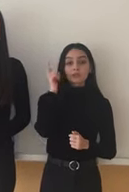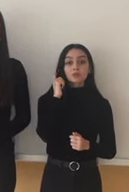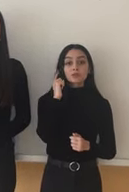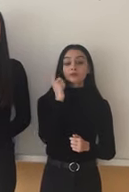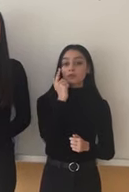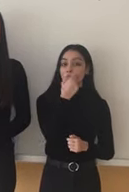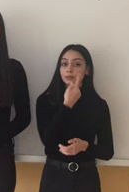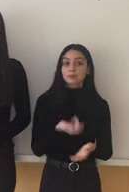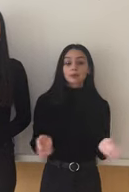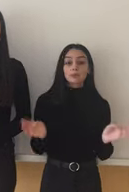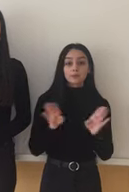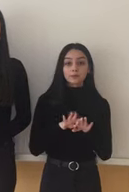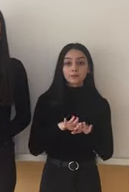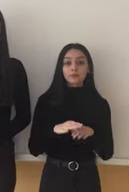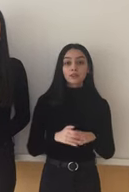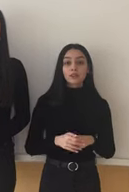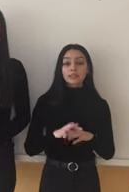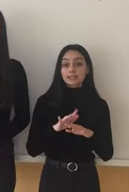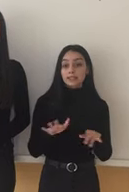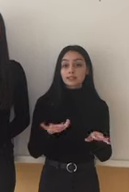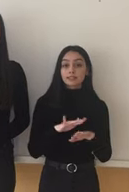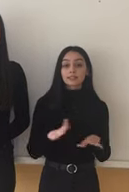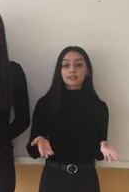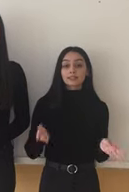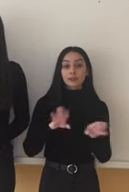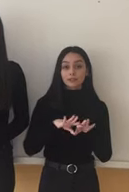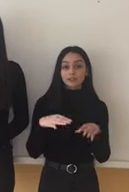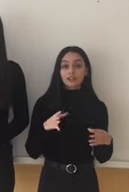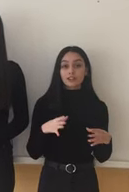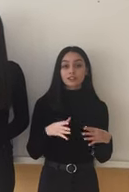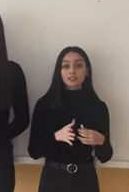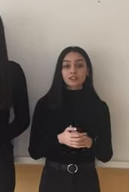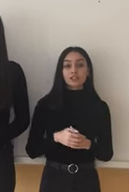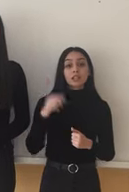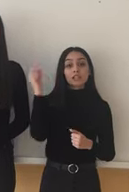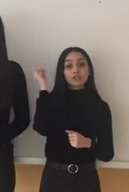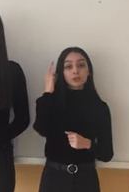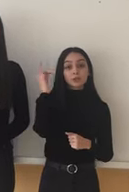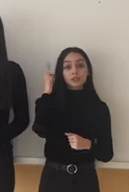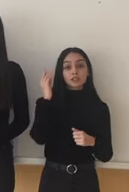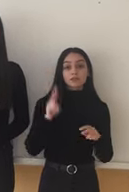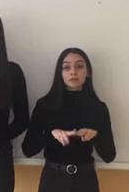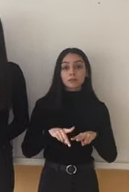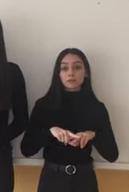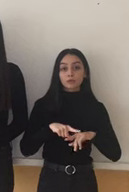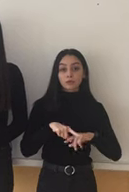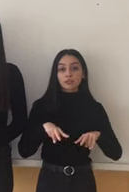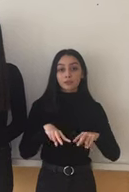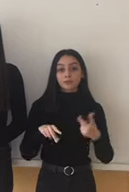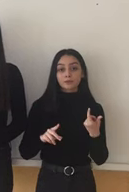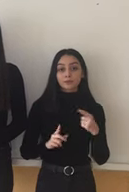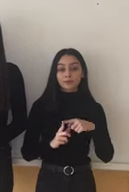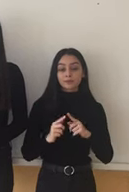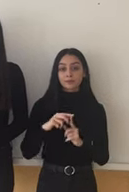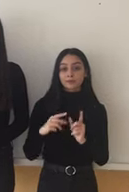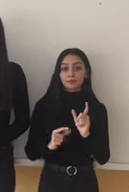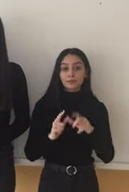İstanbul'u dinliyorum gözlerim kapalı. Serin serin kapalı çarşı. Cıvıl cıvıl Mahmut